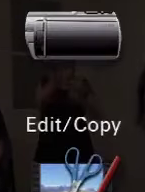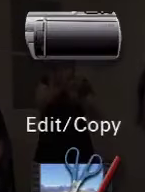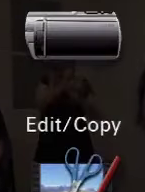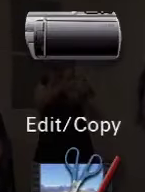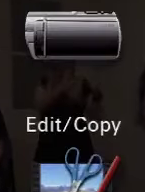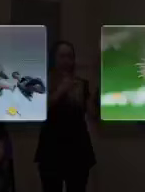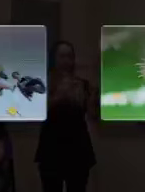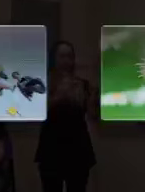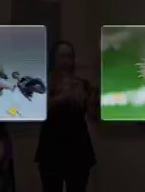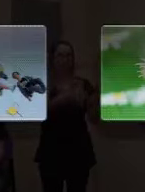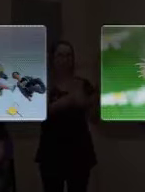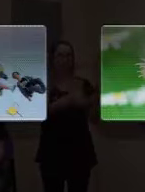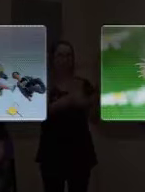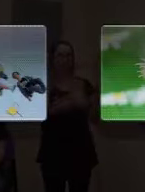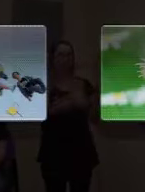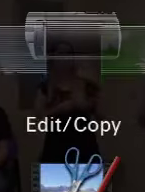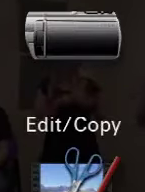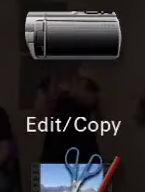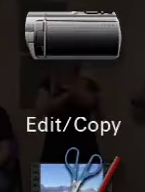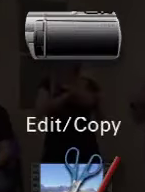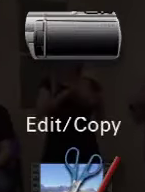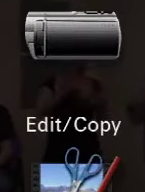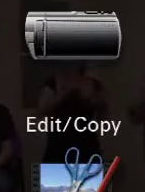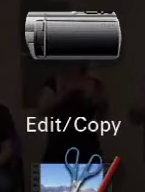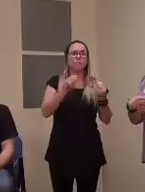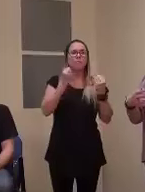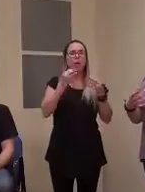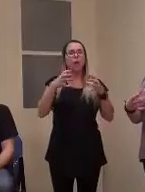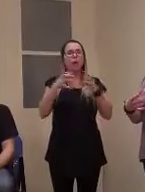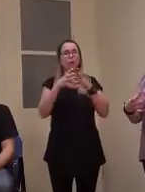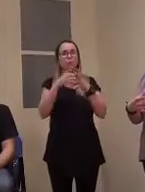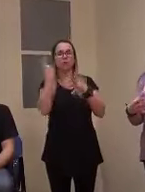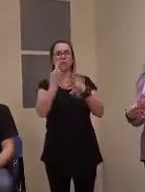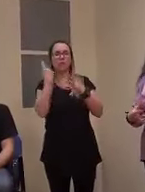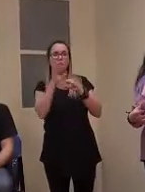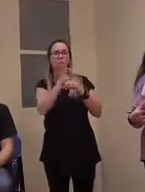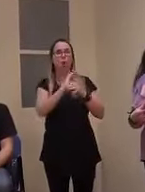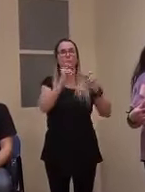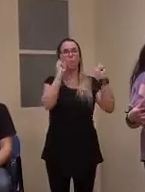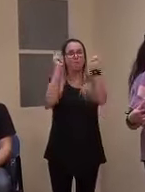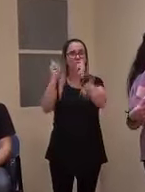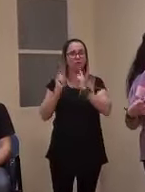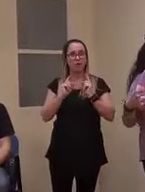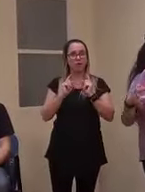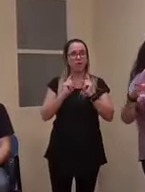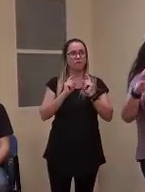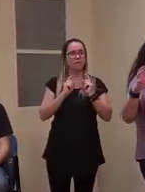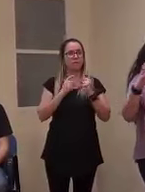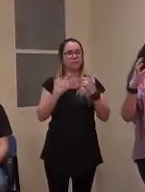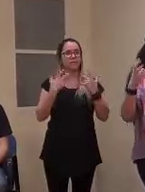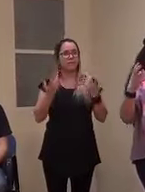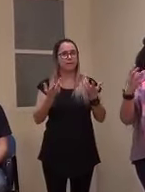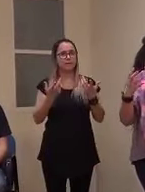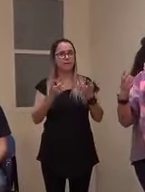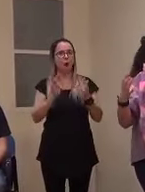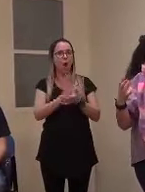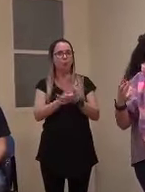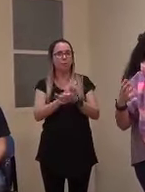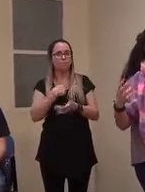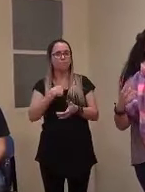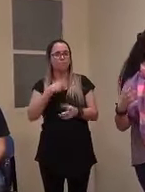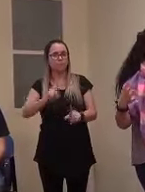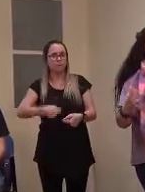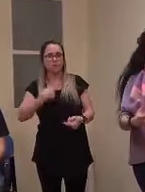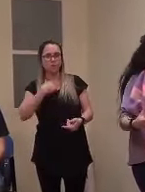muy difícil porque las docentes frente a